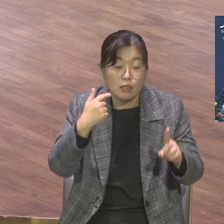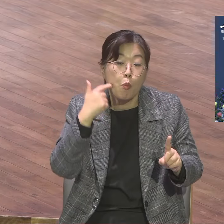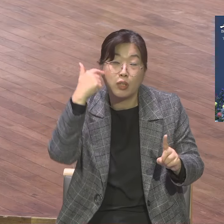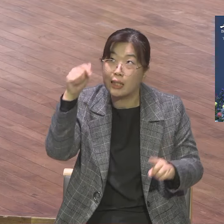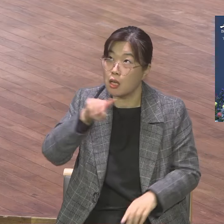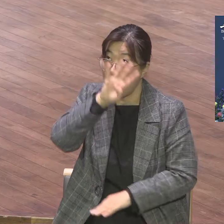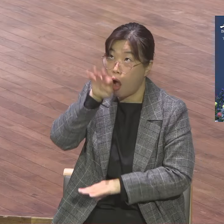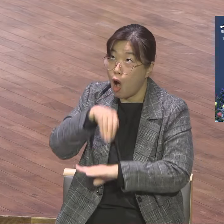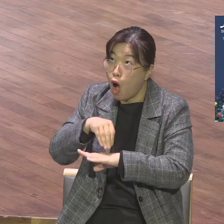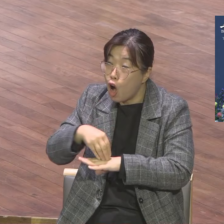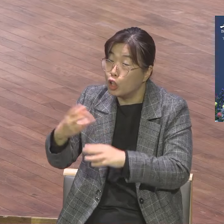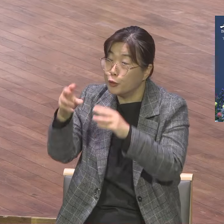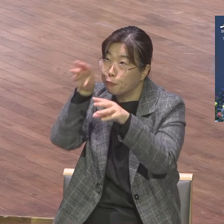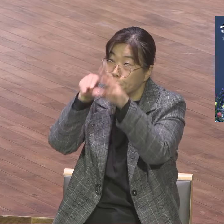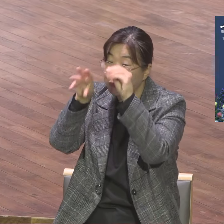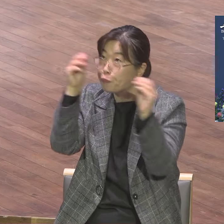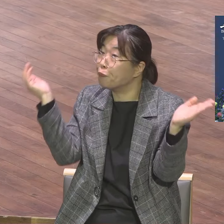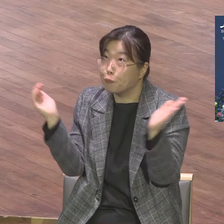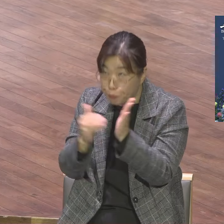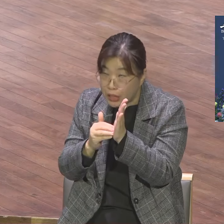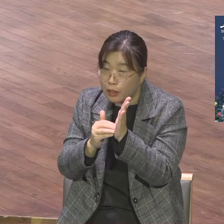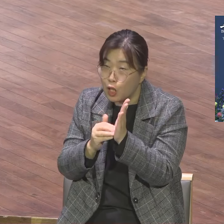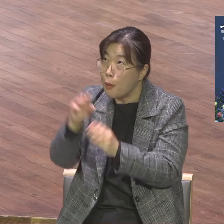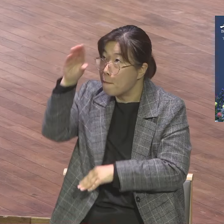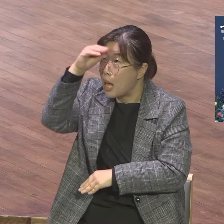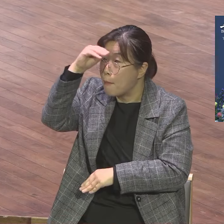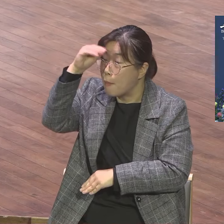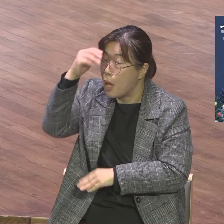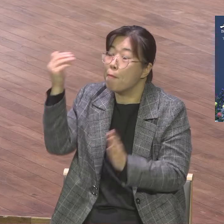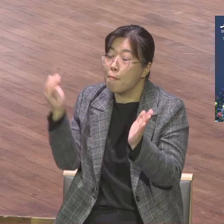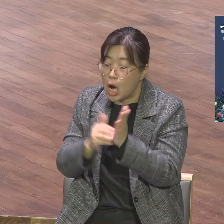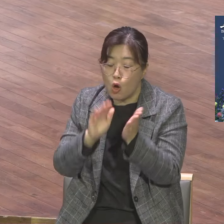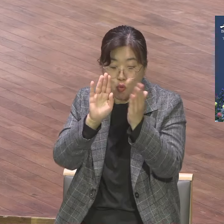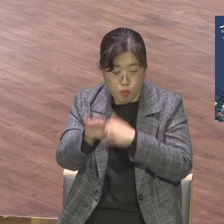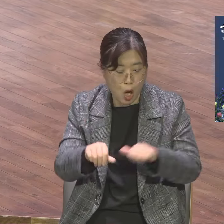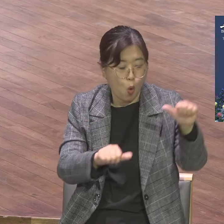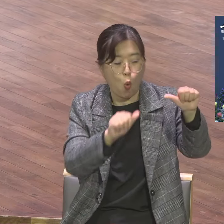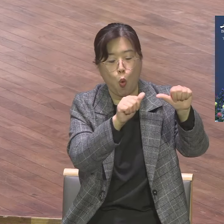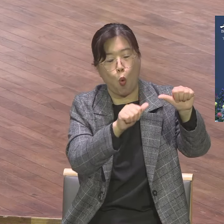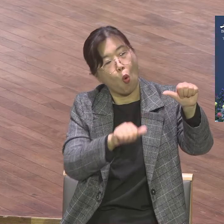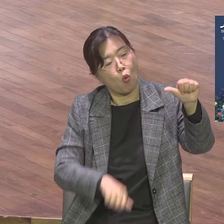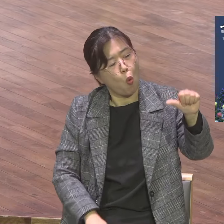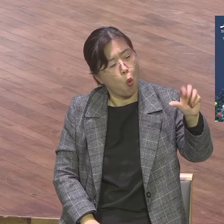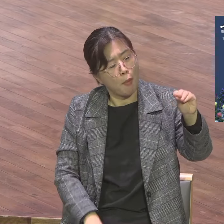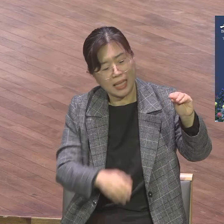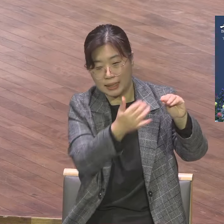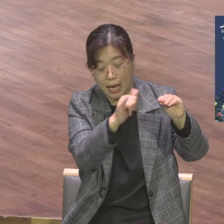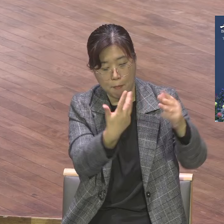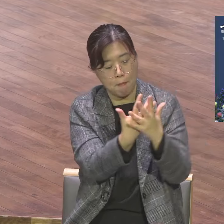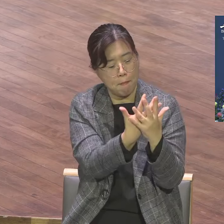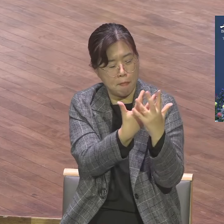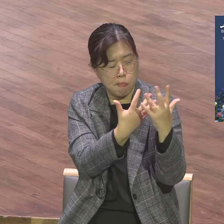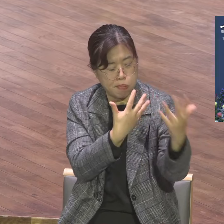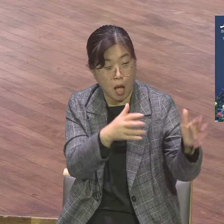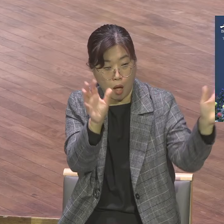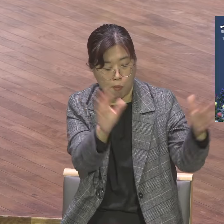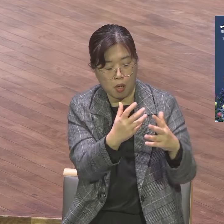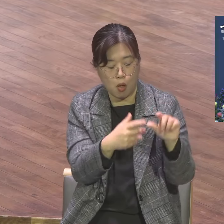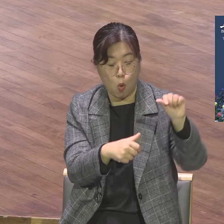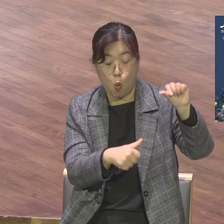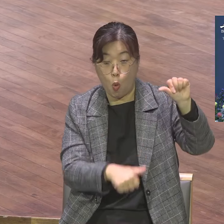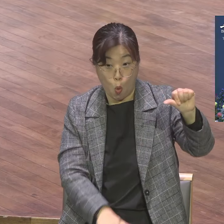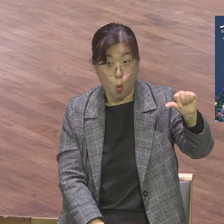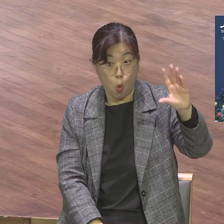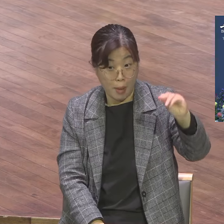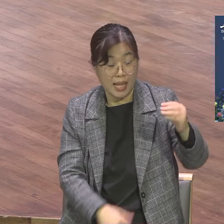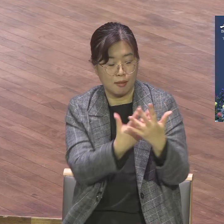모이는데 5만 명을 모아놓은 미국에서 오기로 한 목사님이 유명한 목사래요. 목사님 오기로 했는데 오기로 해가지고 5만